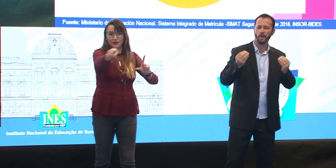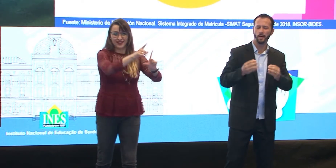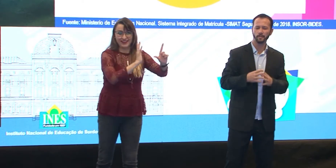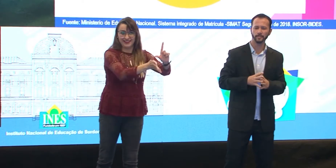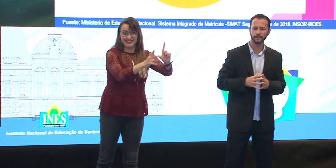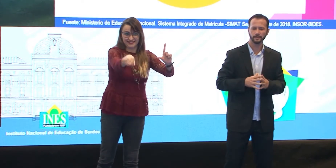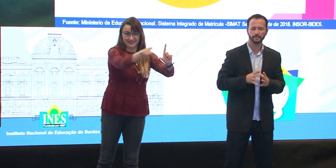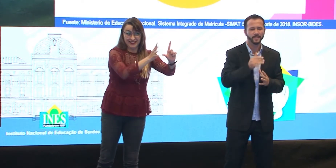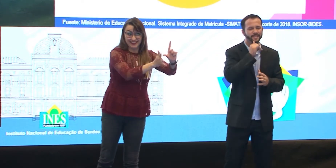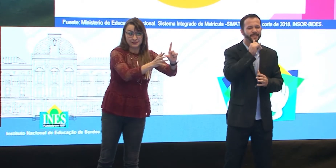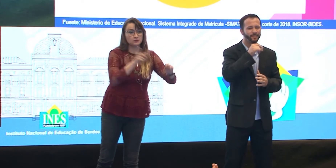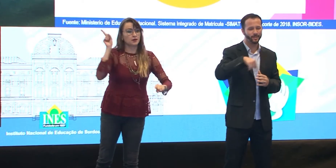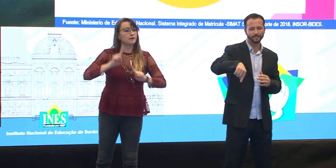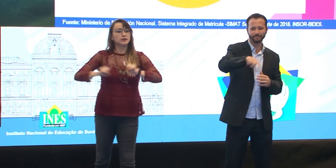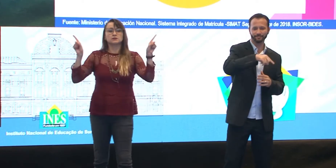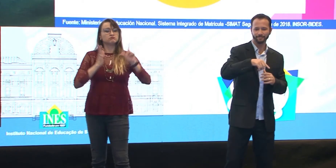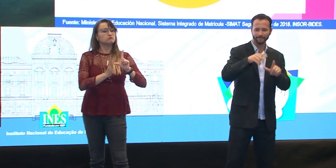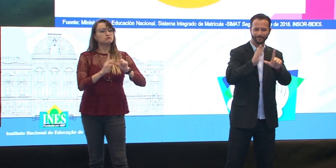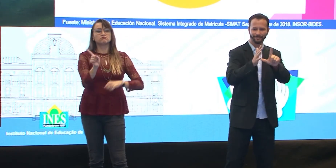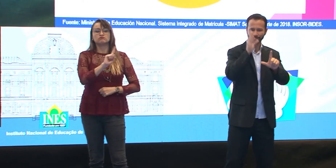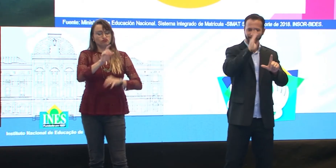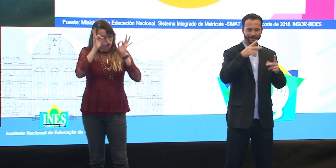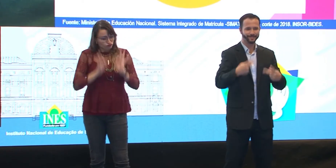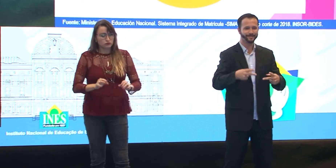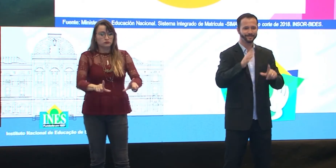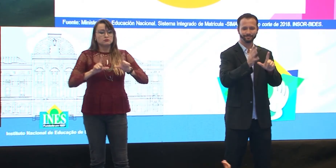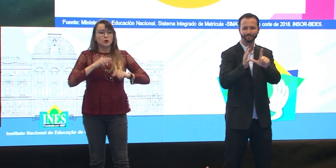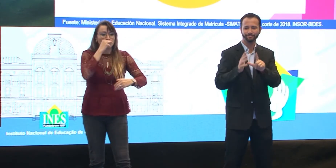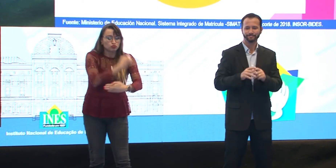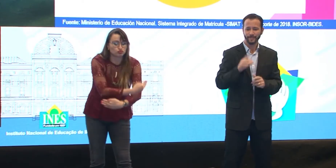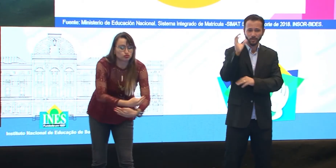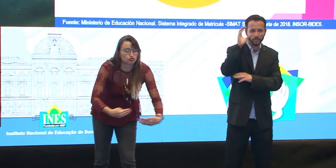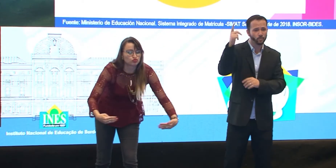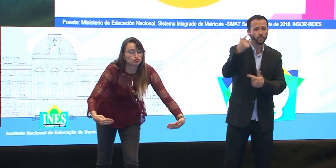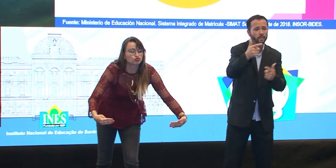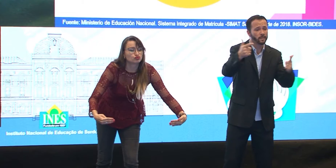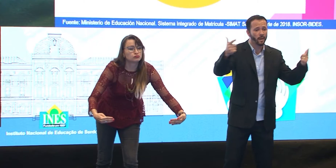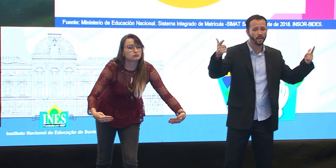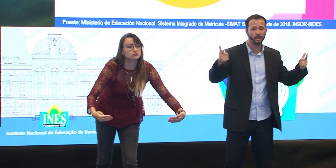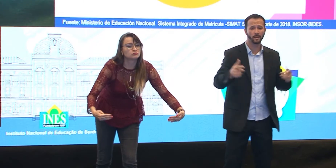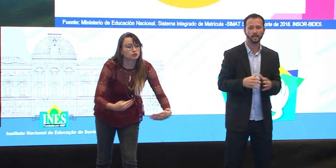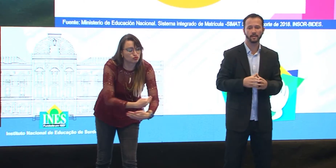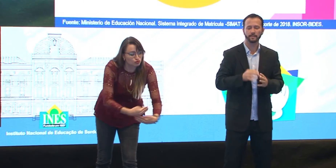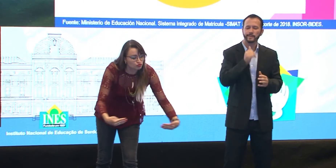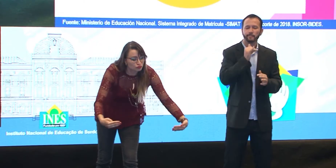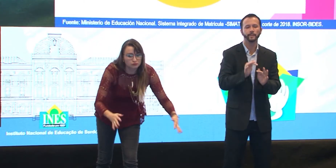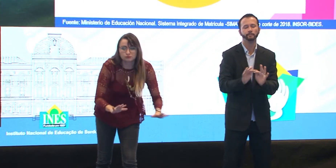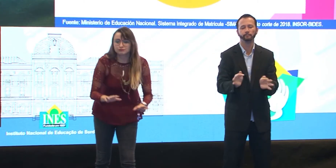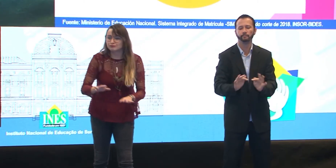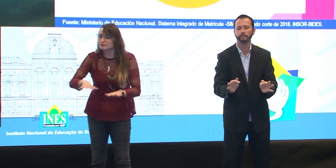ensino superior. Vocês têm aqui Letras Libras, um dos cursos, mas